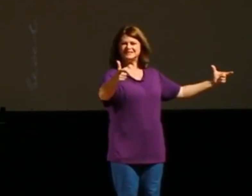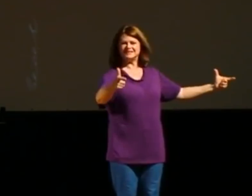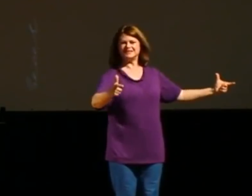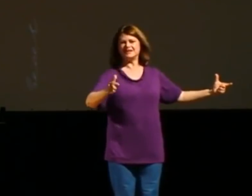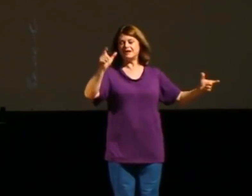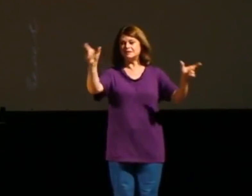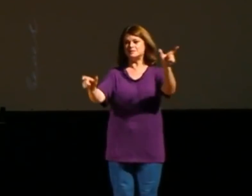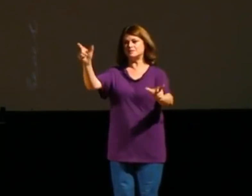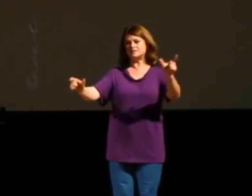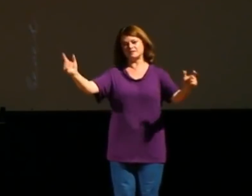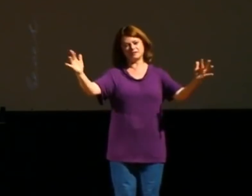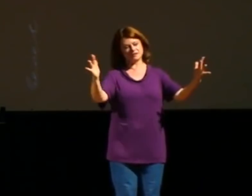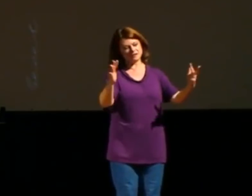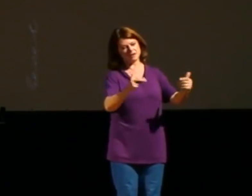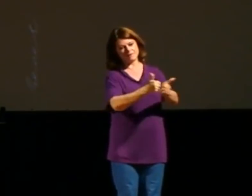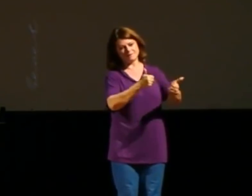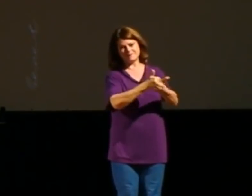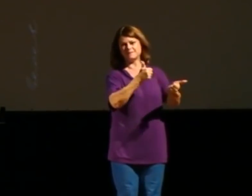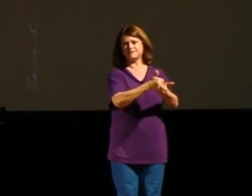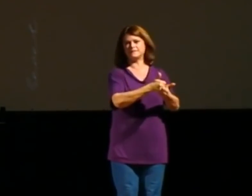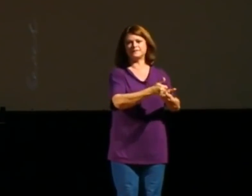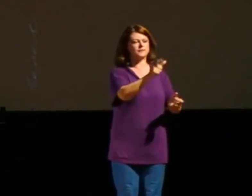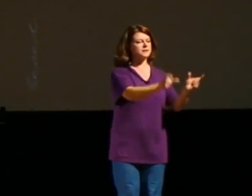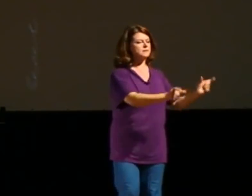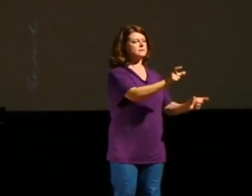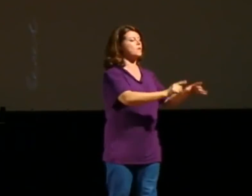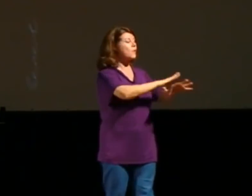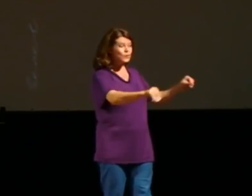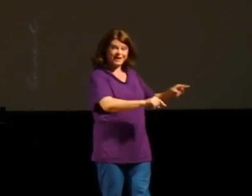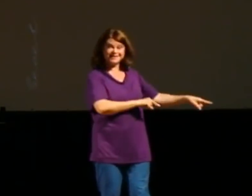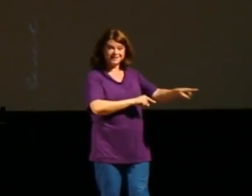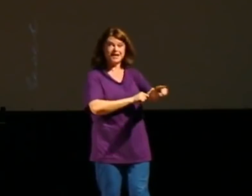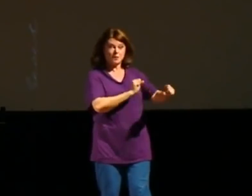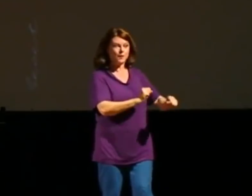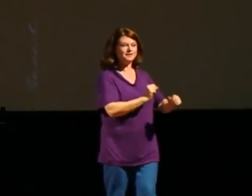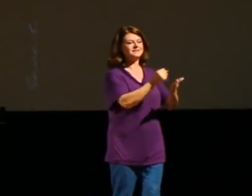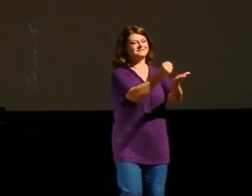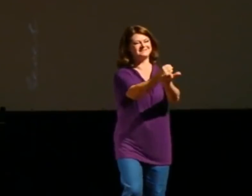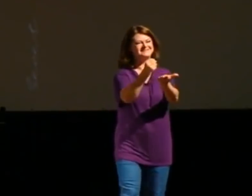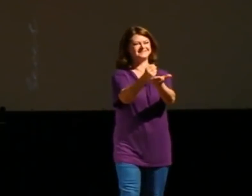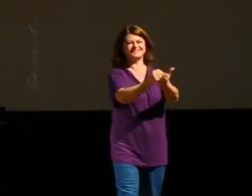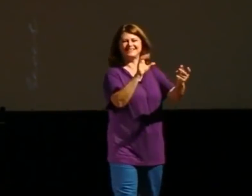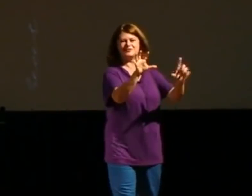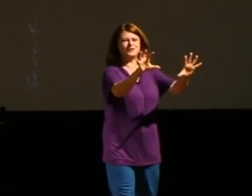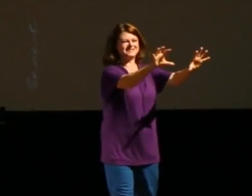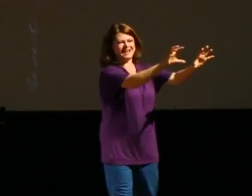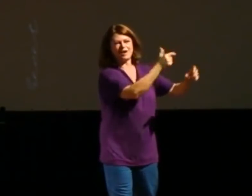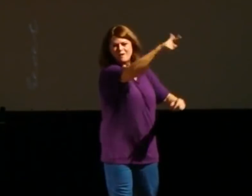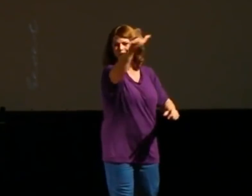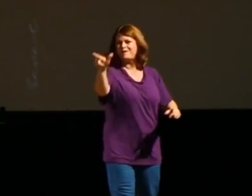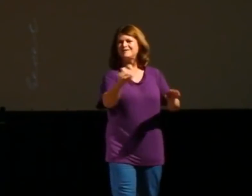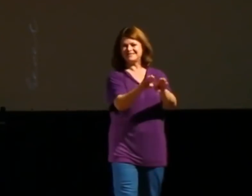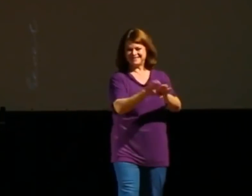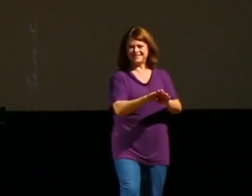pessoas para perto, para que essas pessoas que foram curadas, curem também. Essas pessoas que foram atingidas pelo amor de Deus, amem